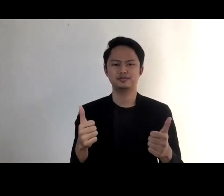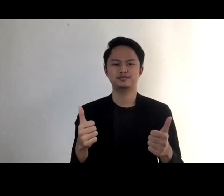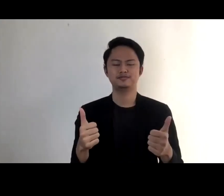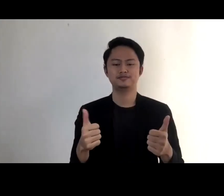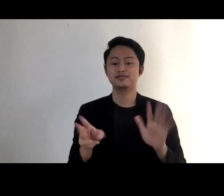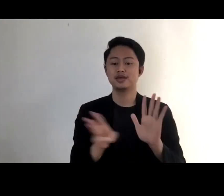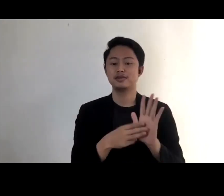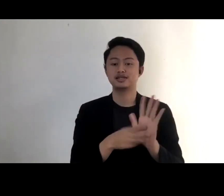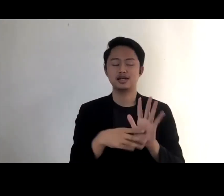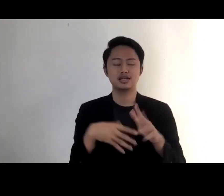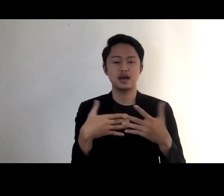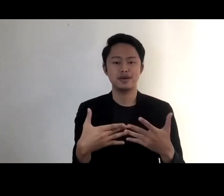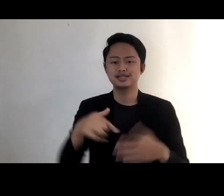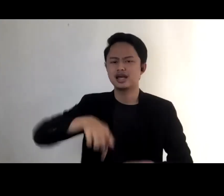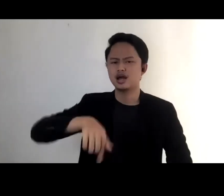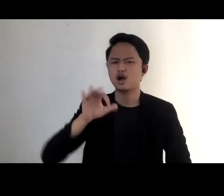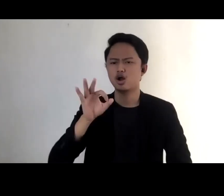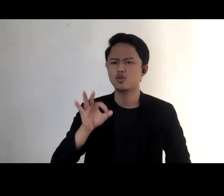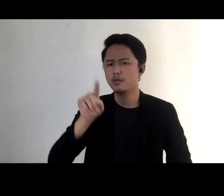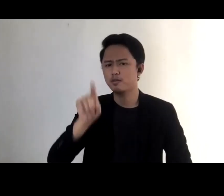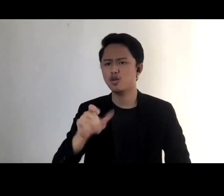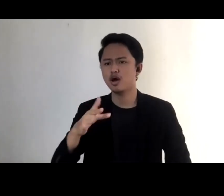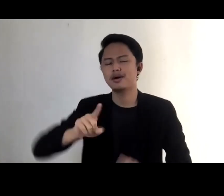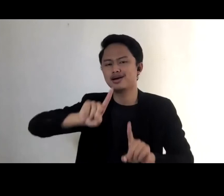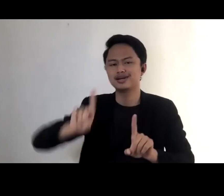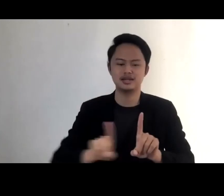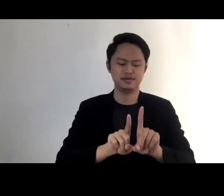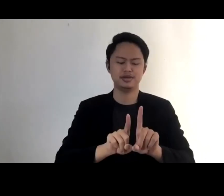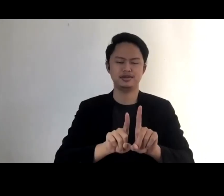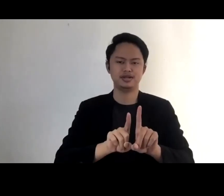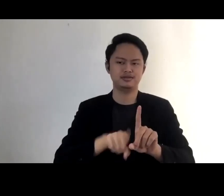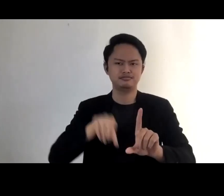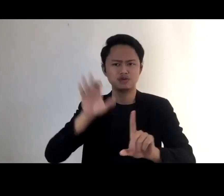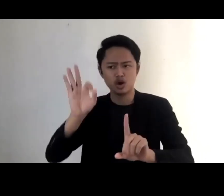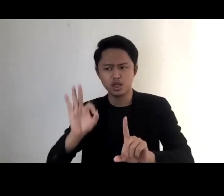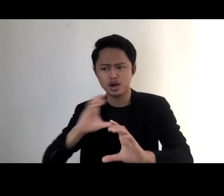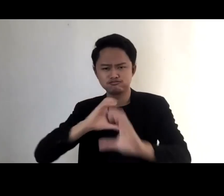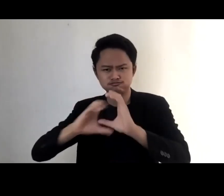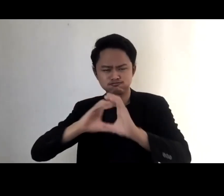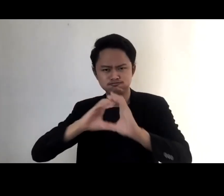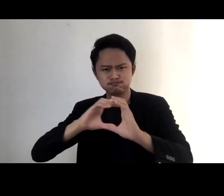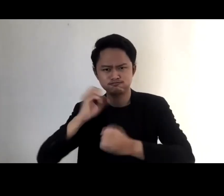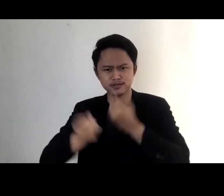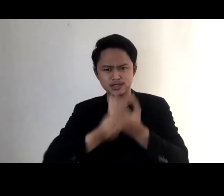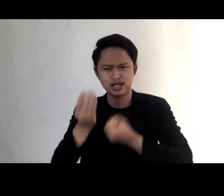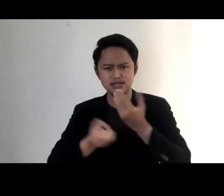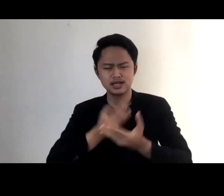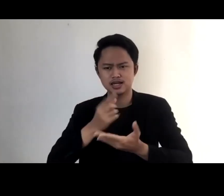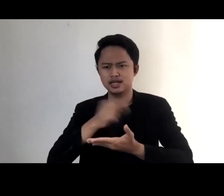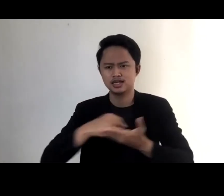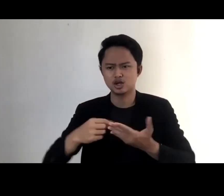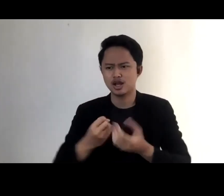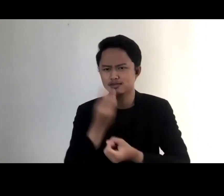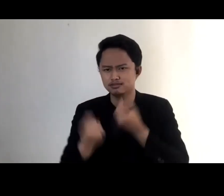Persoalannya memang orang tua perlu didampingi, perlu dikomunikasikan keberadaan modul ini oleh sekolah kepada orang